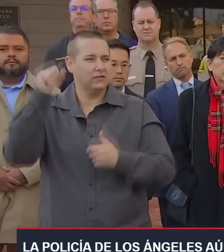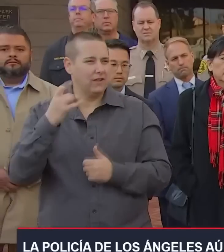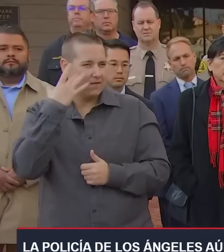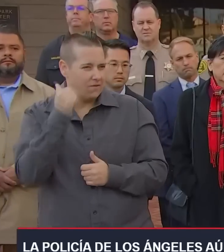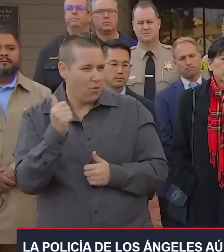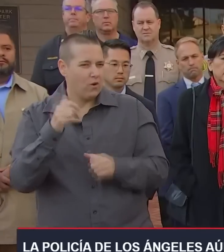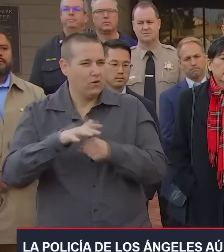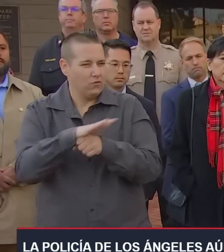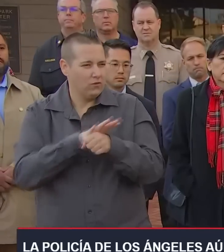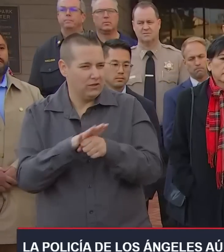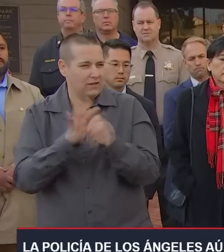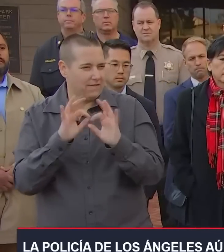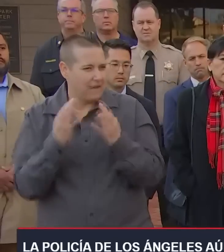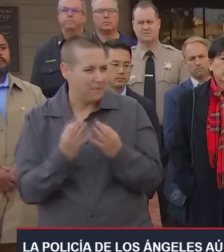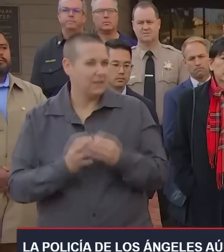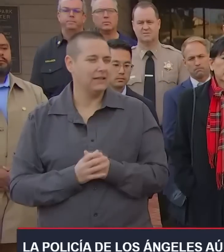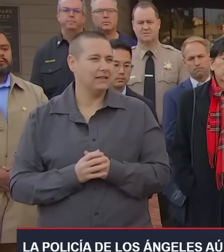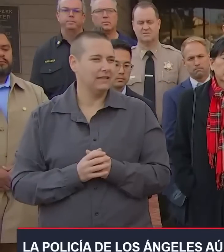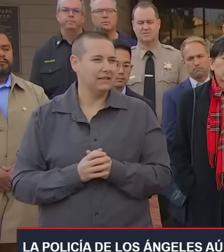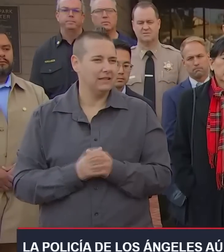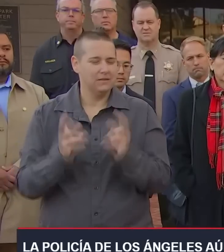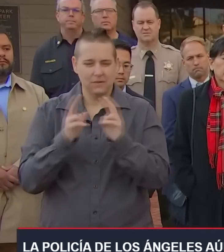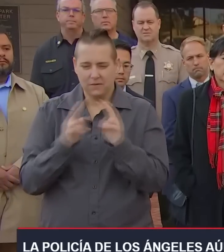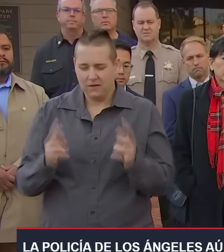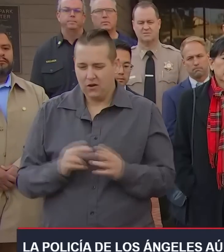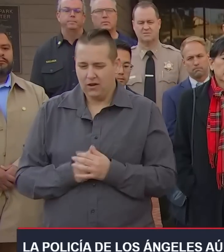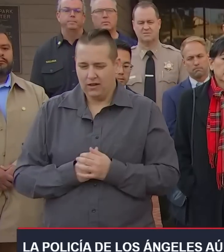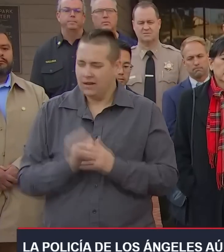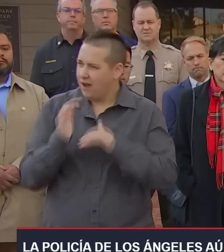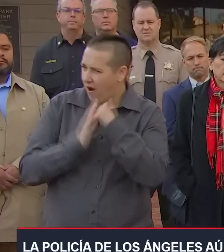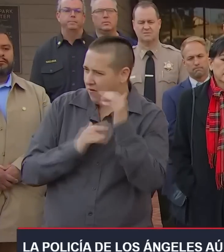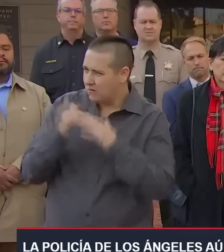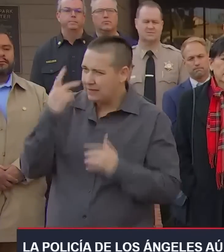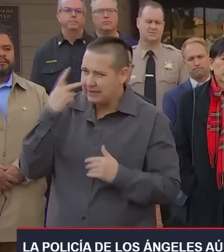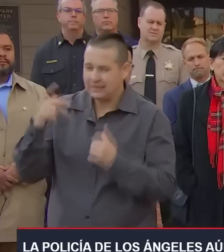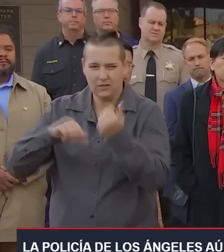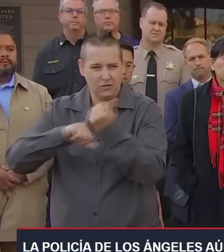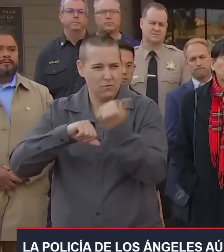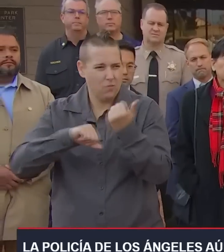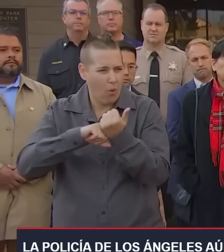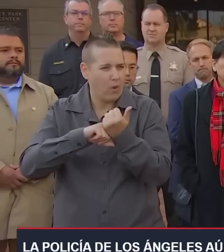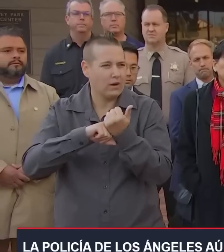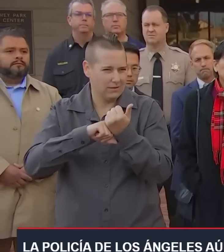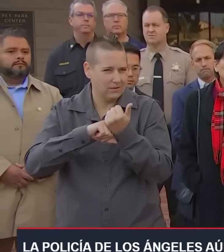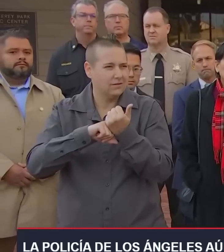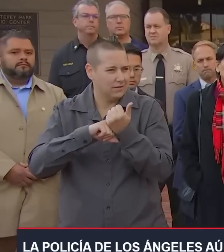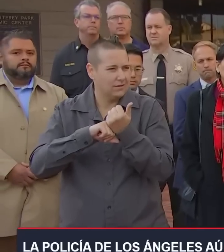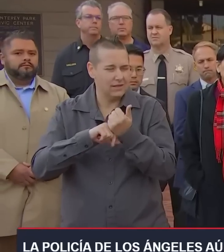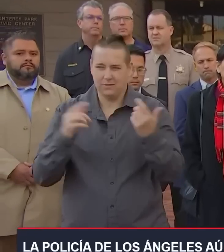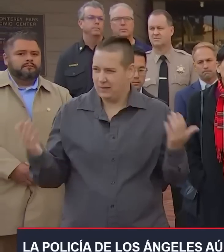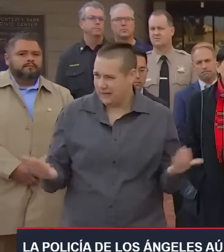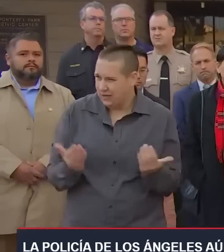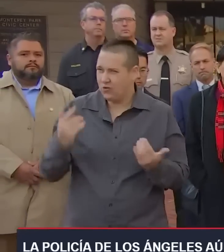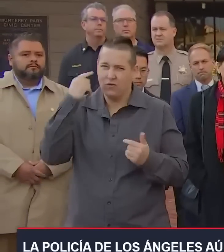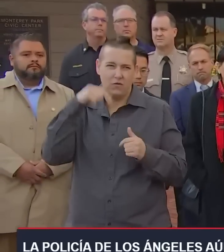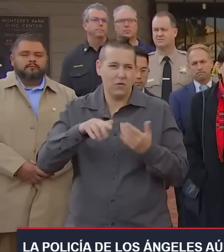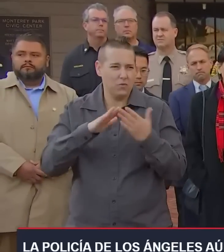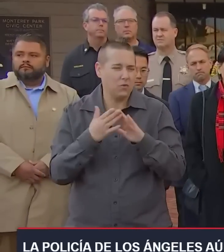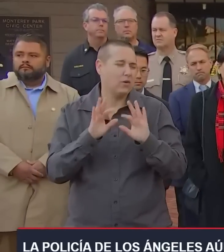pero somos parte de la familia del Sur de California y